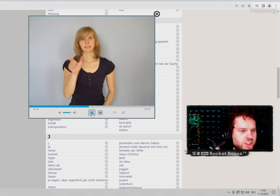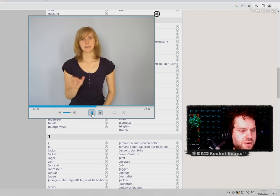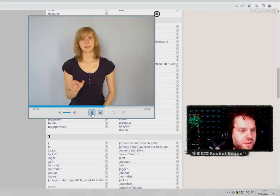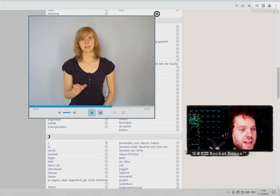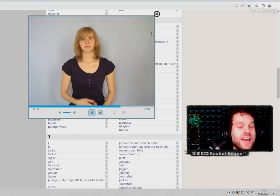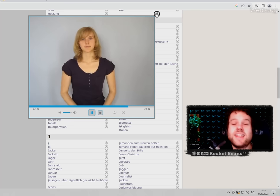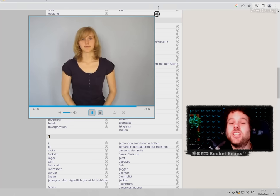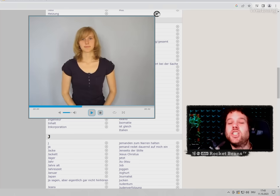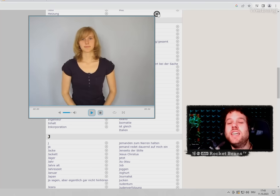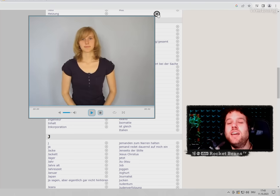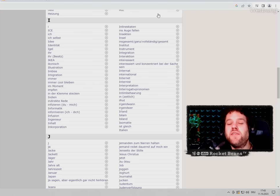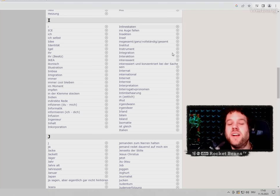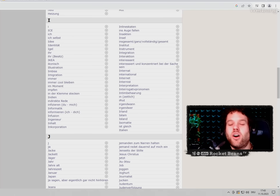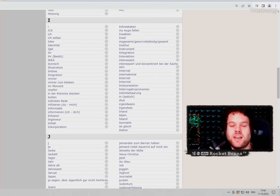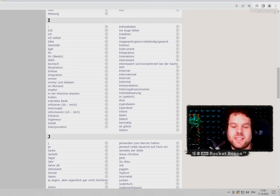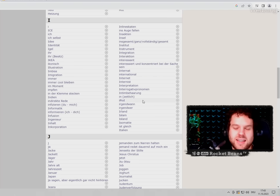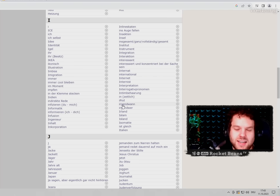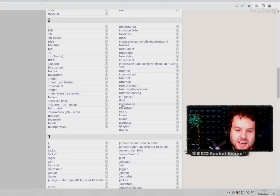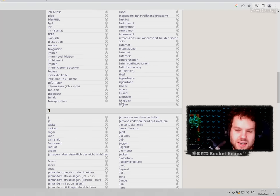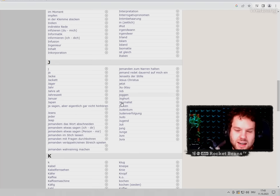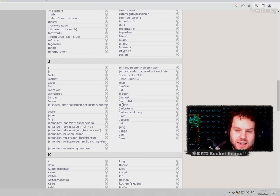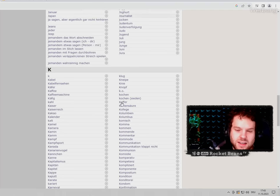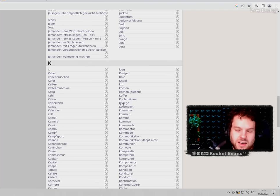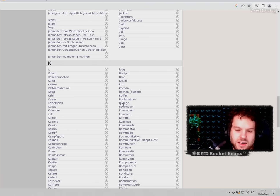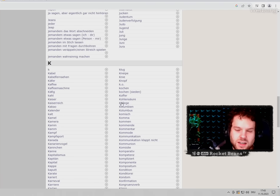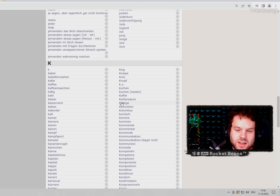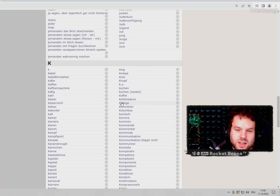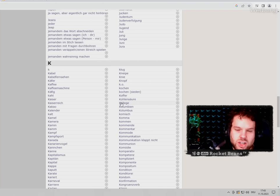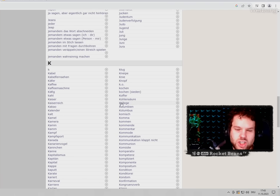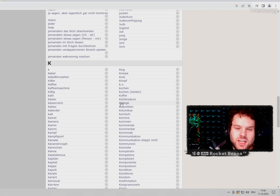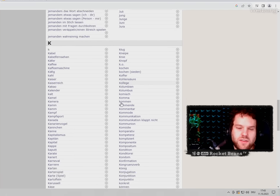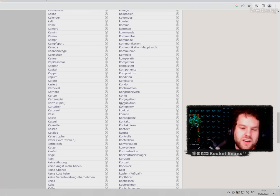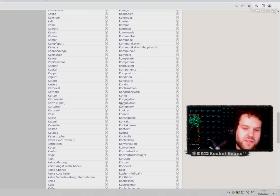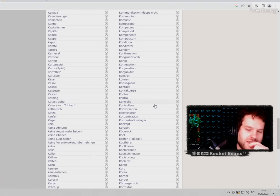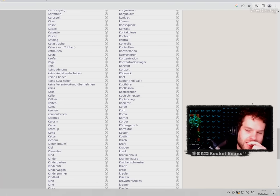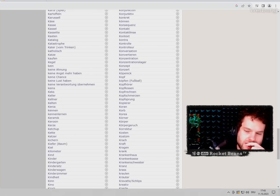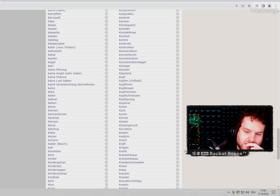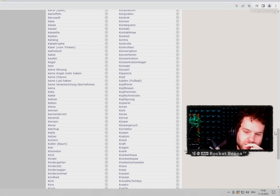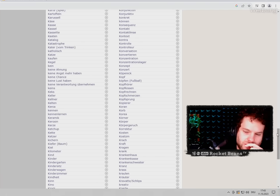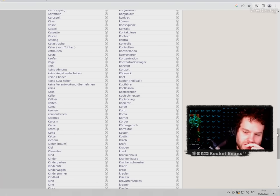Stiefel? Der Stiefel! Oh, ihr seid ja genial. Stiefel finde ich richtig gut.